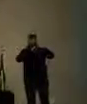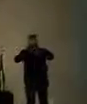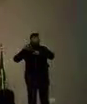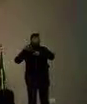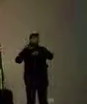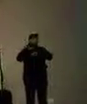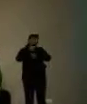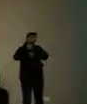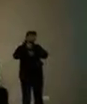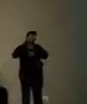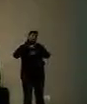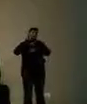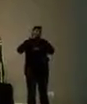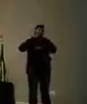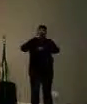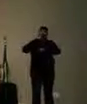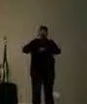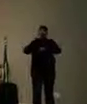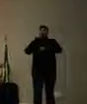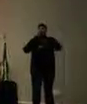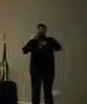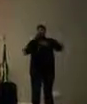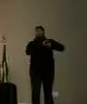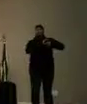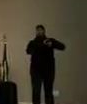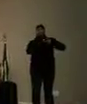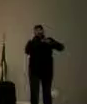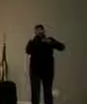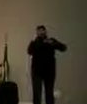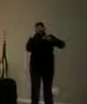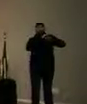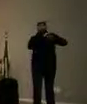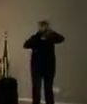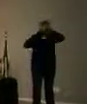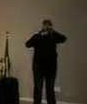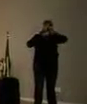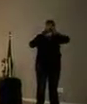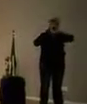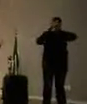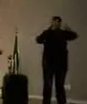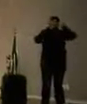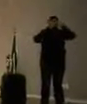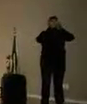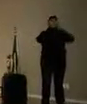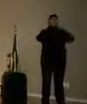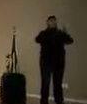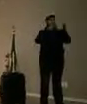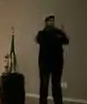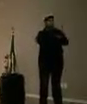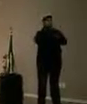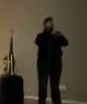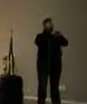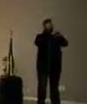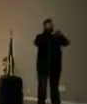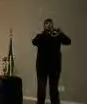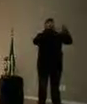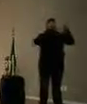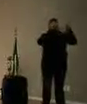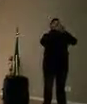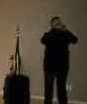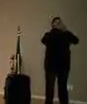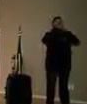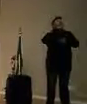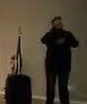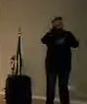têm, estão sendo muito parceiros na realização de todas as pré-conferências e da conferência distrital, que vai acontecer em